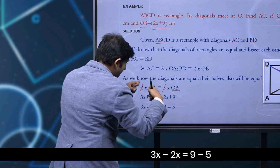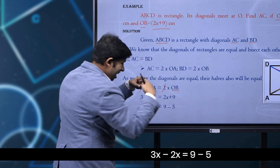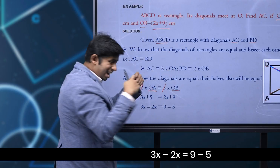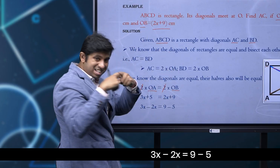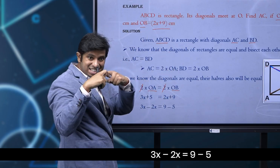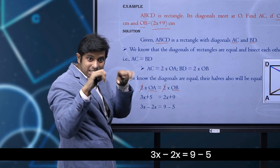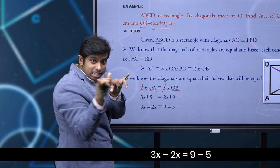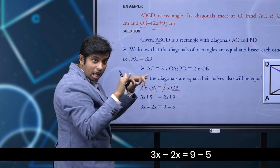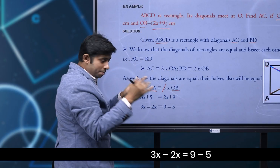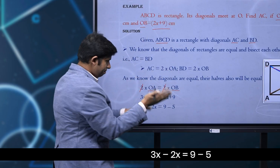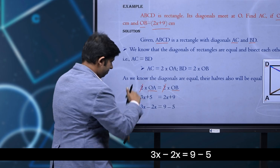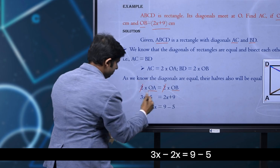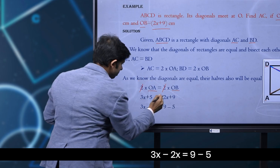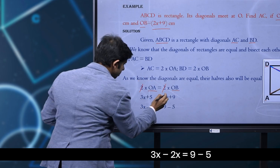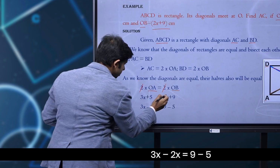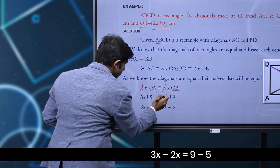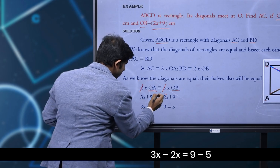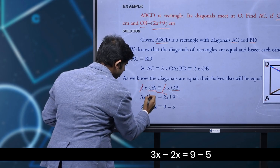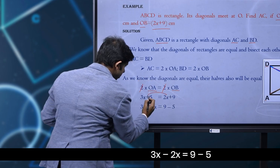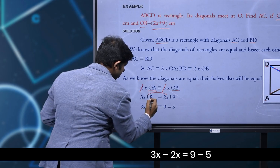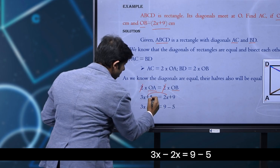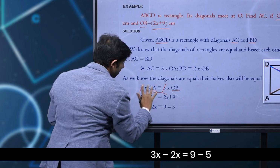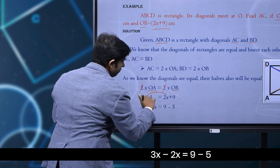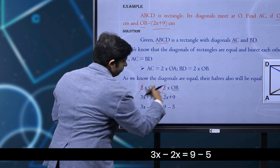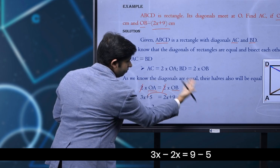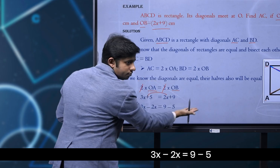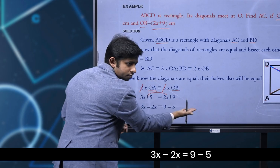3x minus 2x is equal to 9 minus 5.